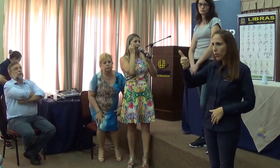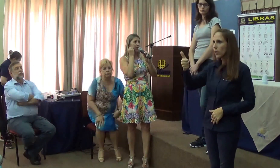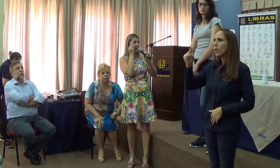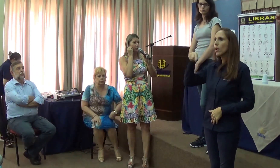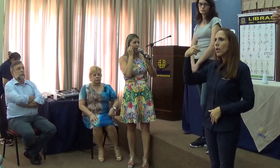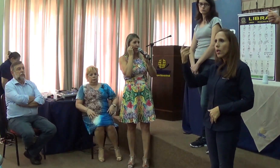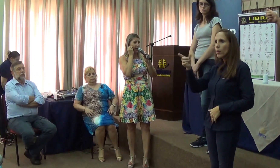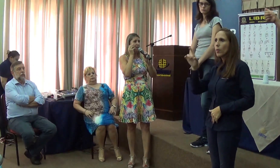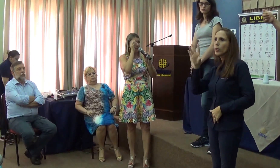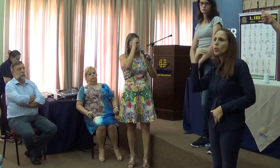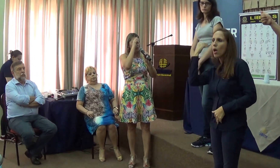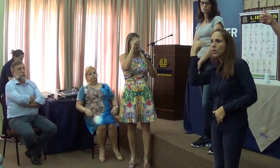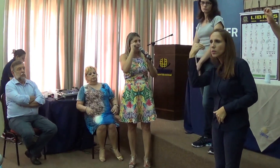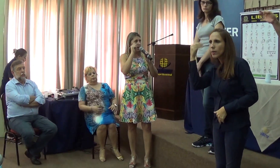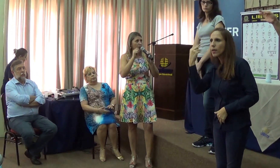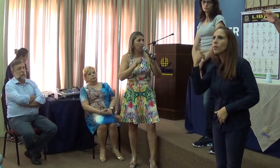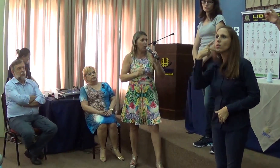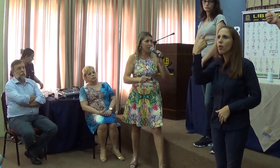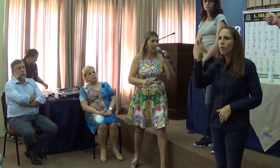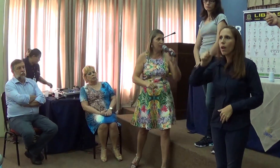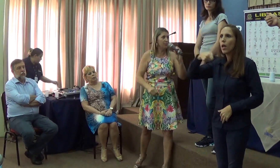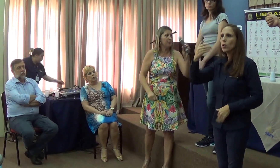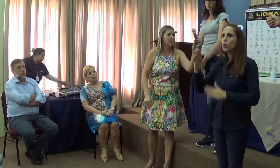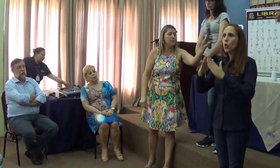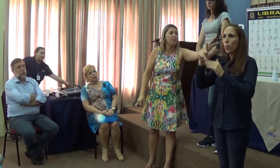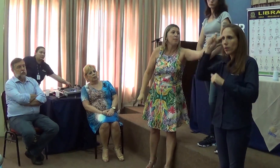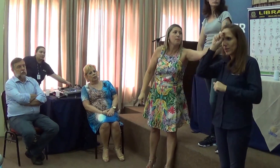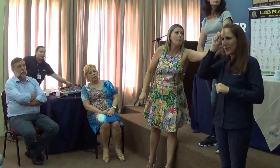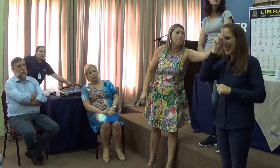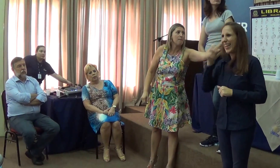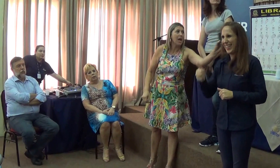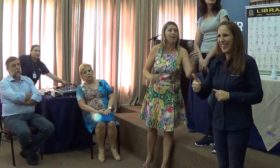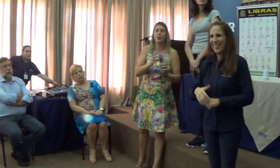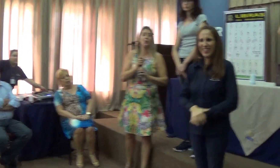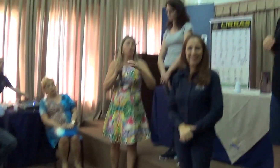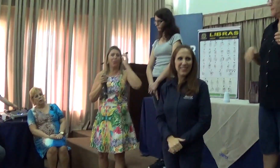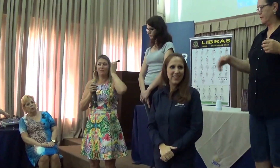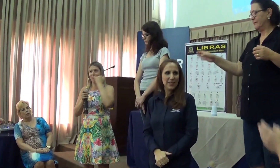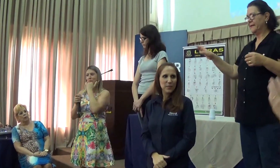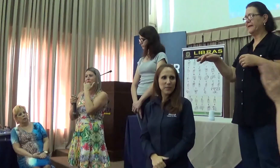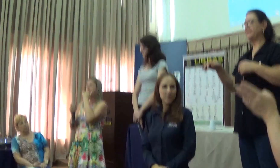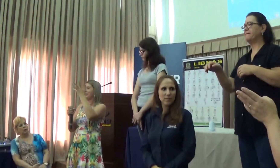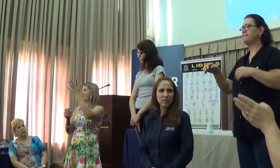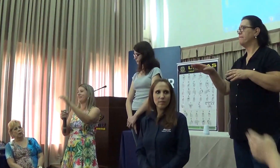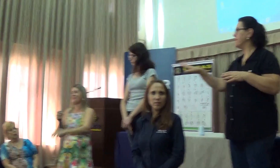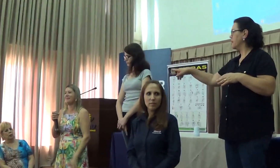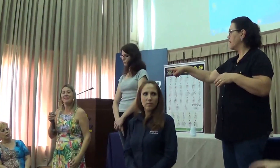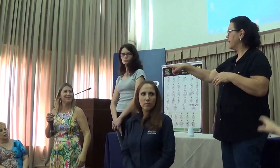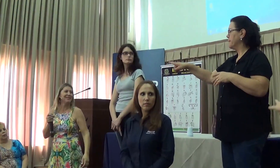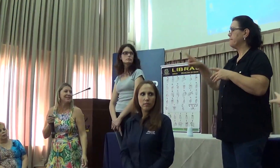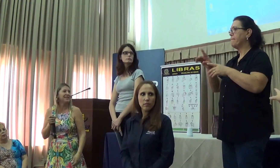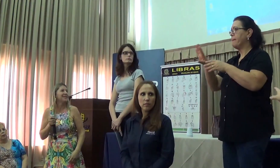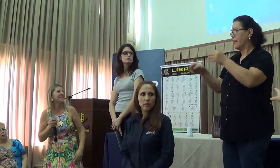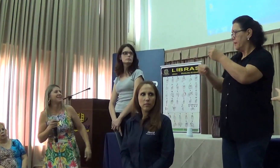eu quero falar aquela experiência do hospital, pode ser? A necessidade de...